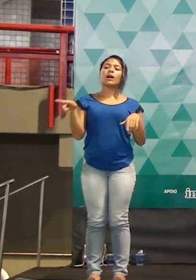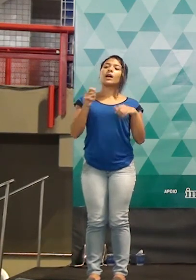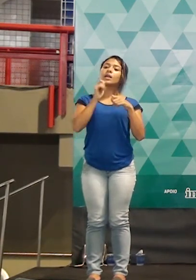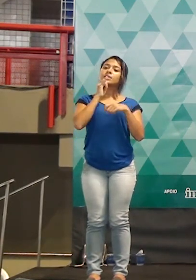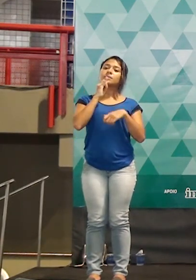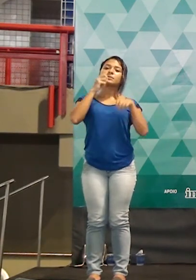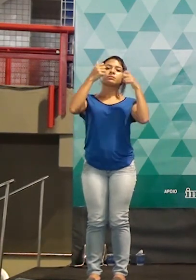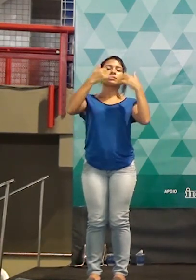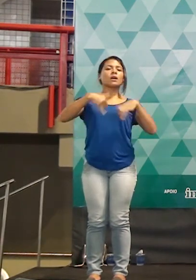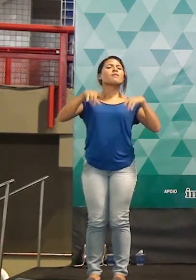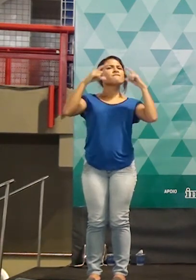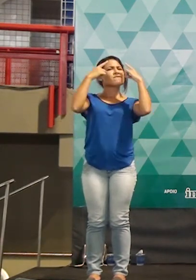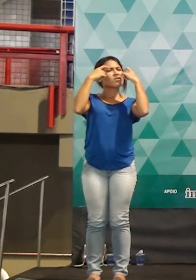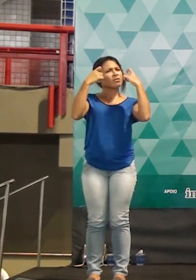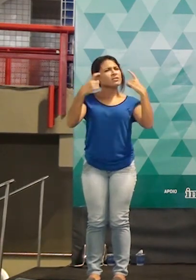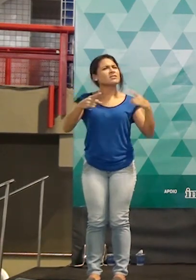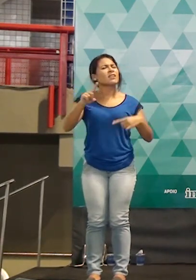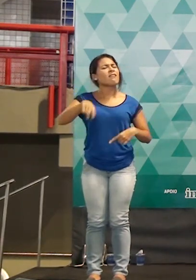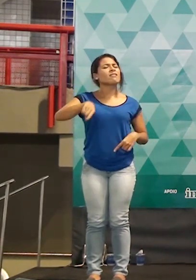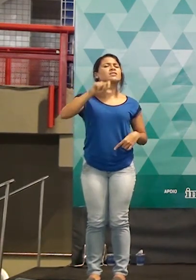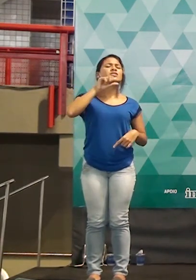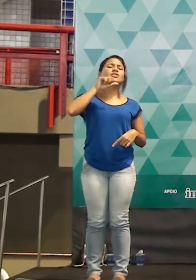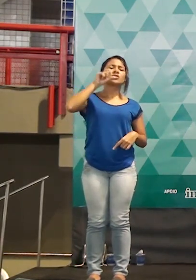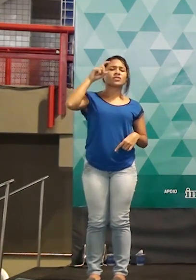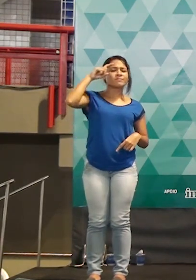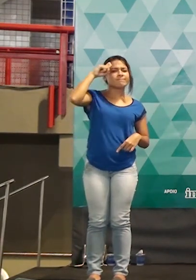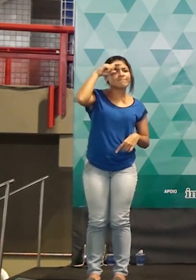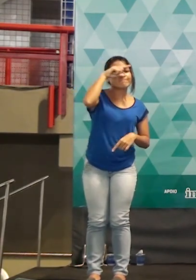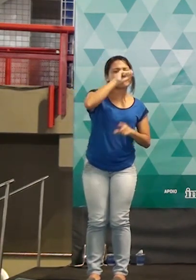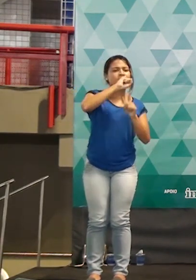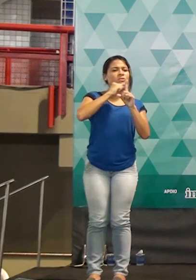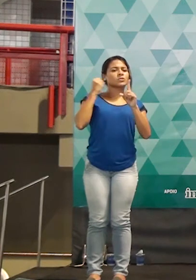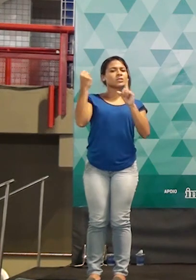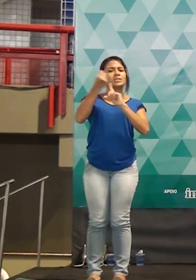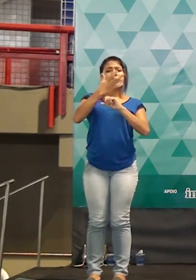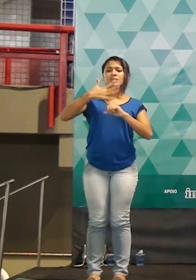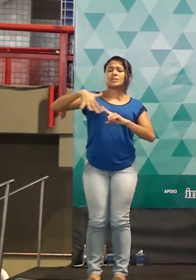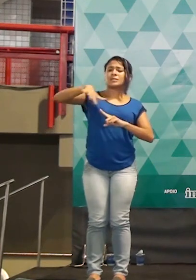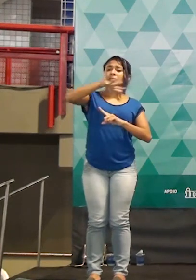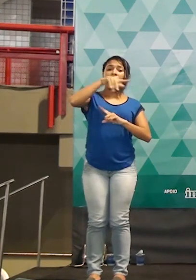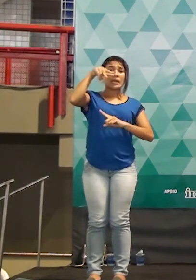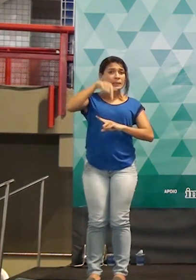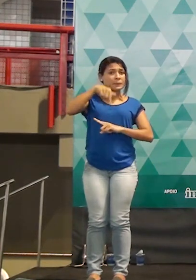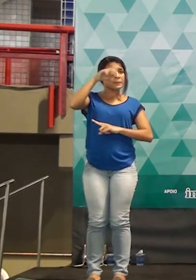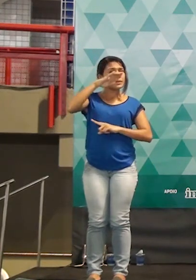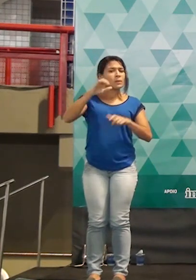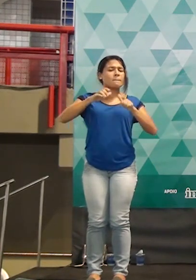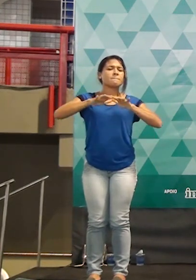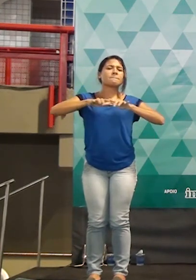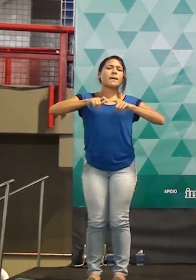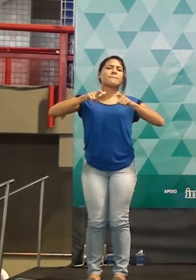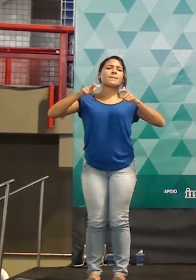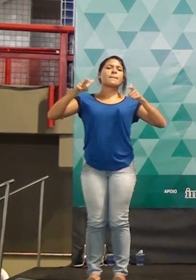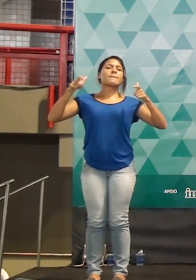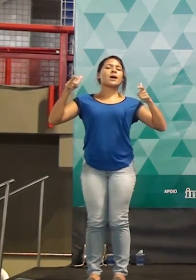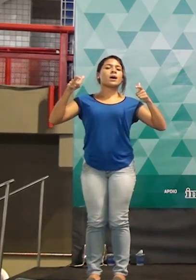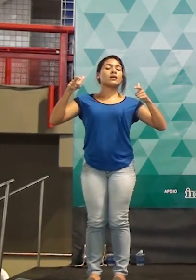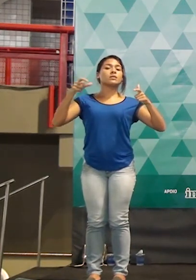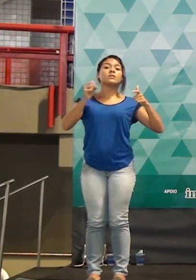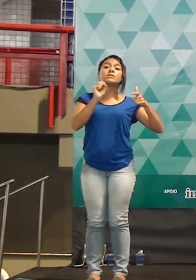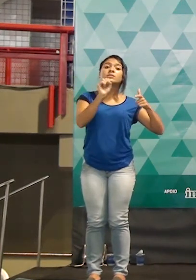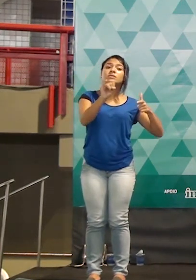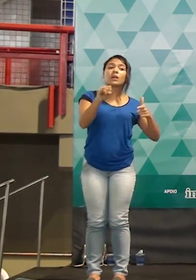uma moléstia social que tem crescido fora do controle no Brasil. Quando eu digo a